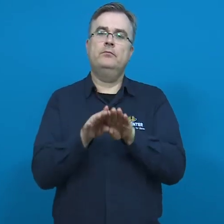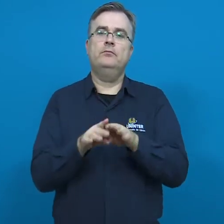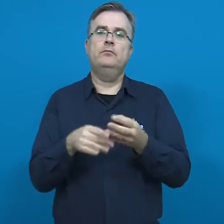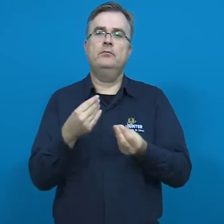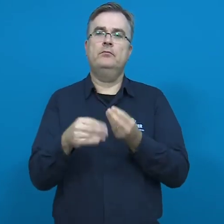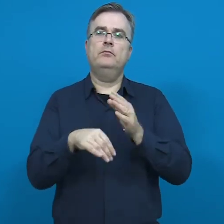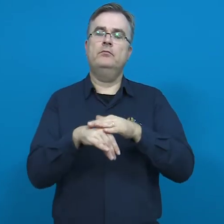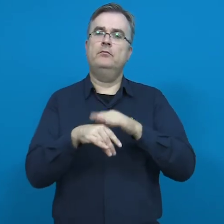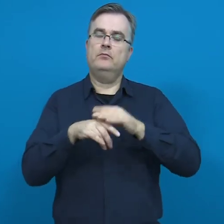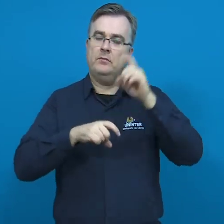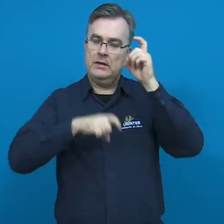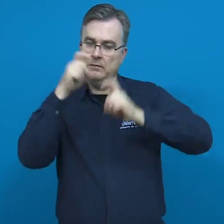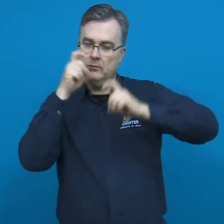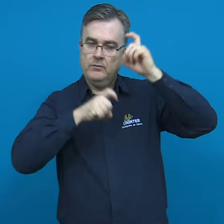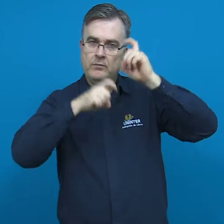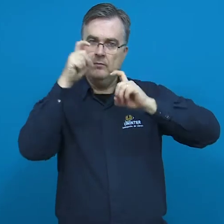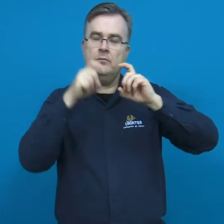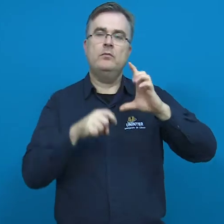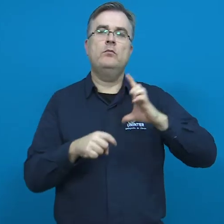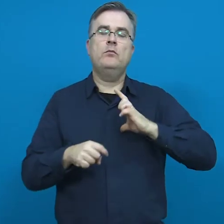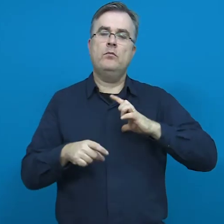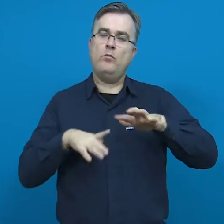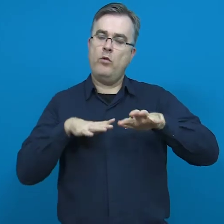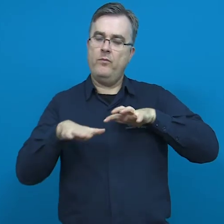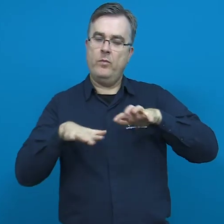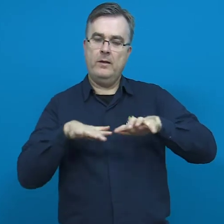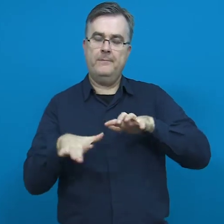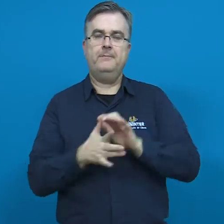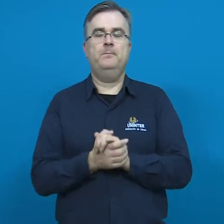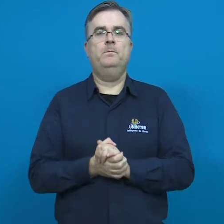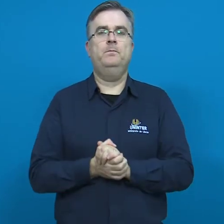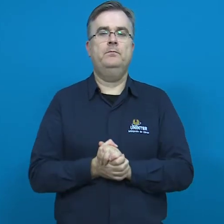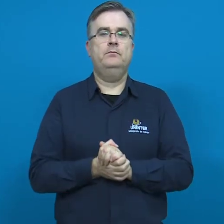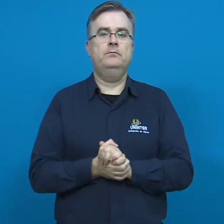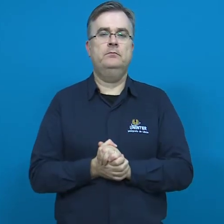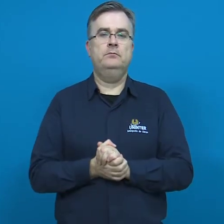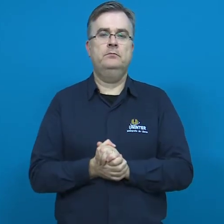também, e as expressões faciais, tem os movimentos.